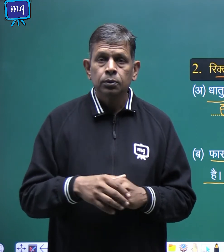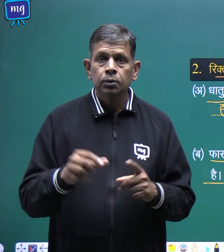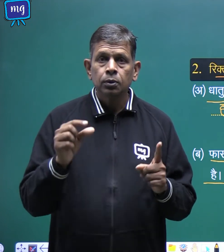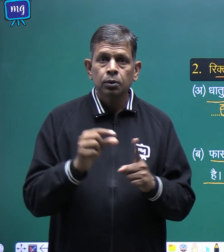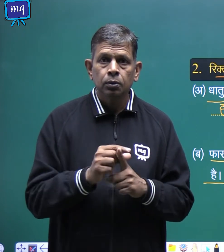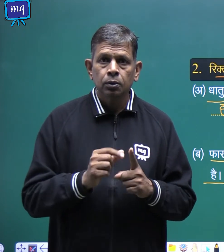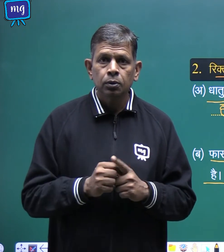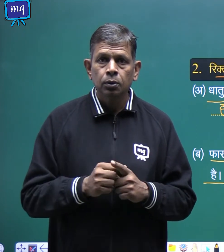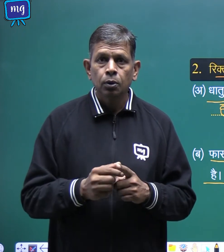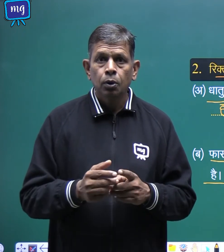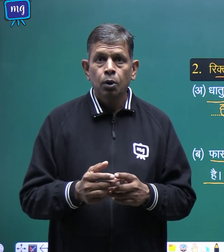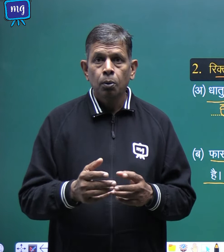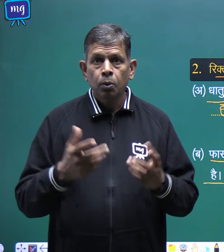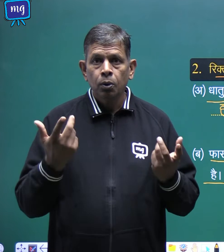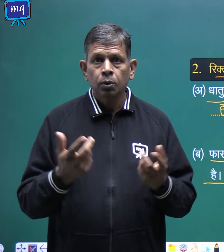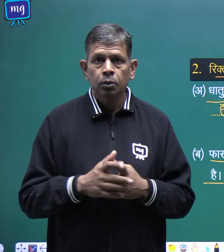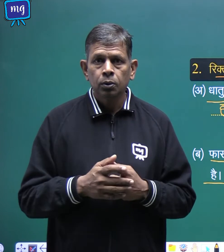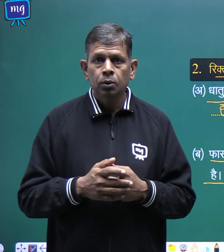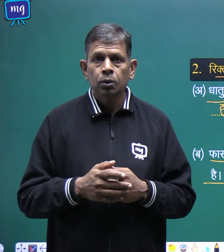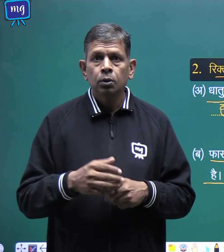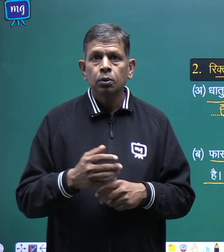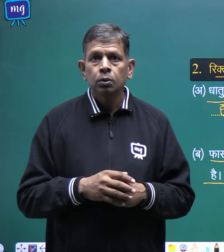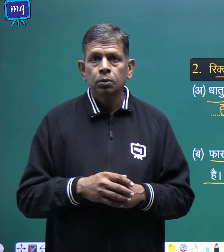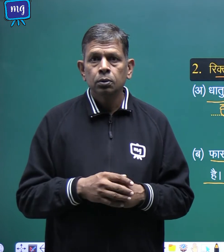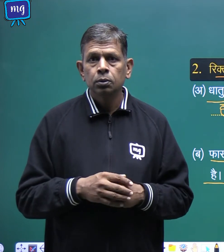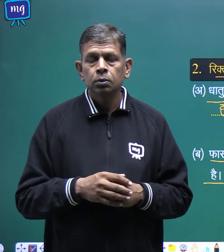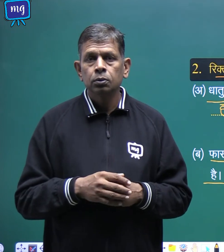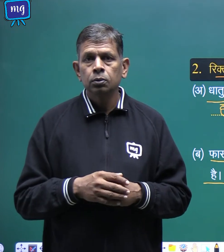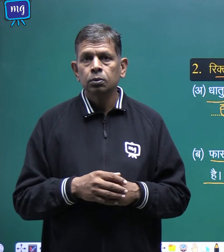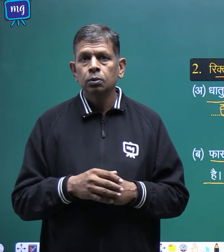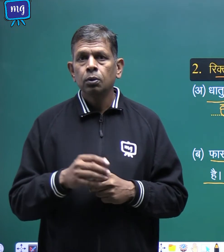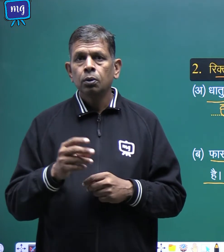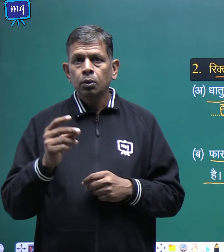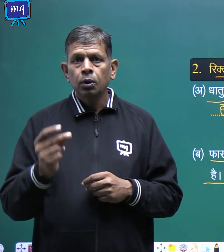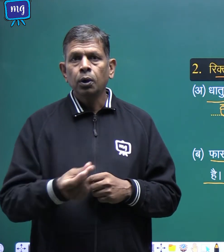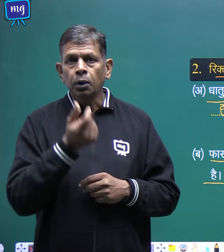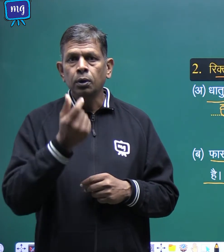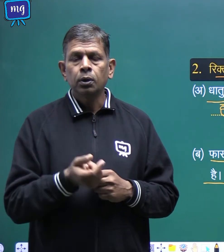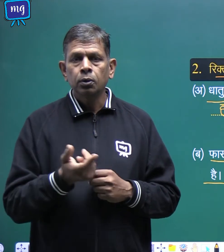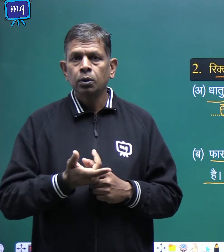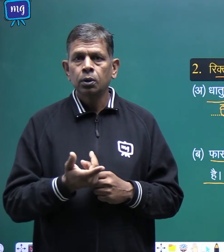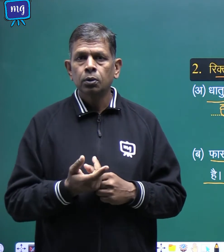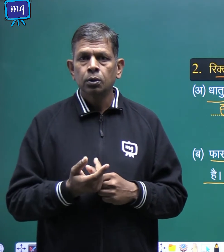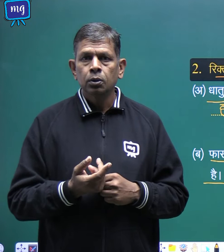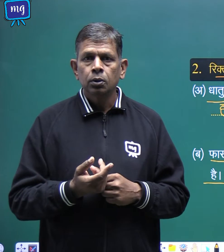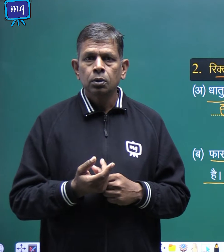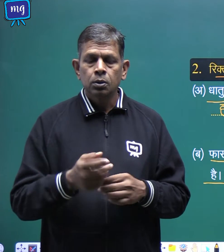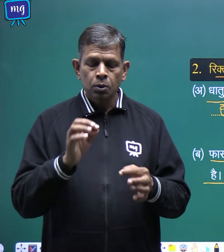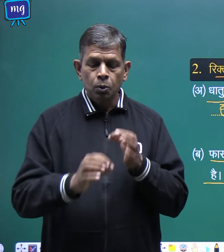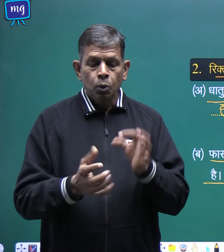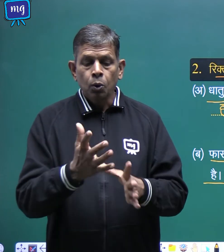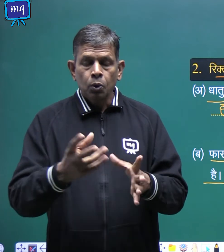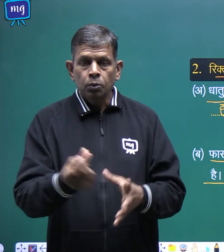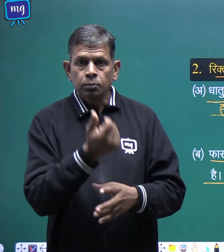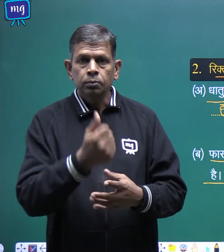फॉस्फोरस बहुत सक्रिय अधातु है क्योंकि यह तुरंत ही आग पकड़ लेता